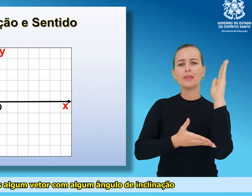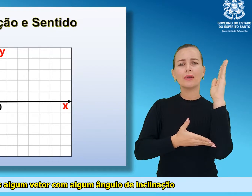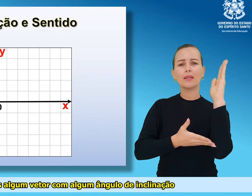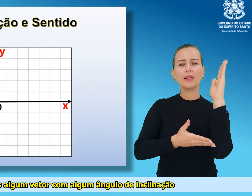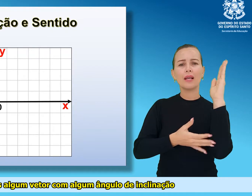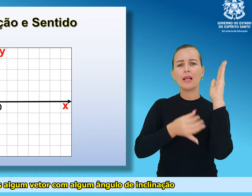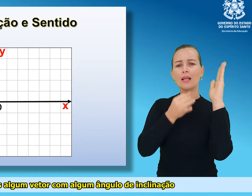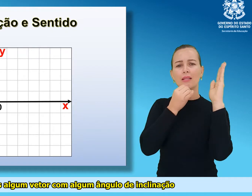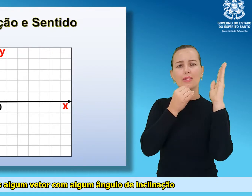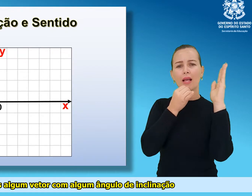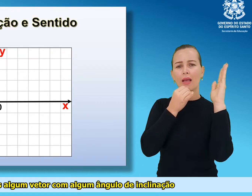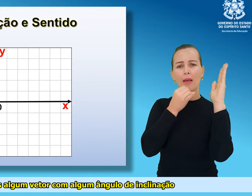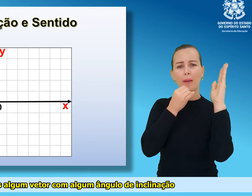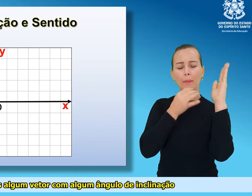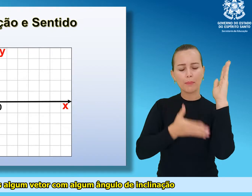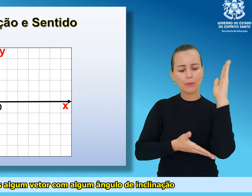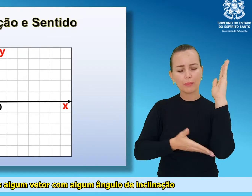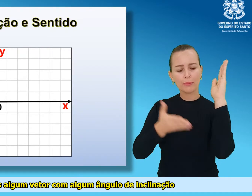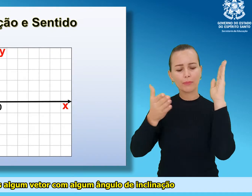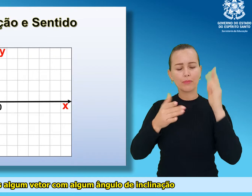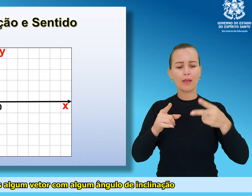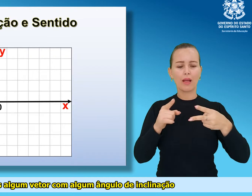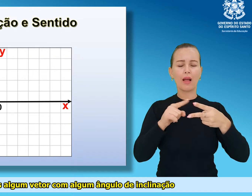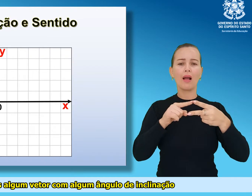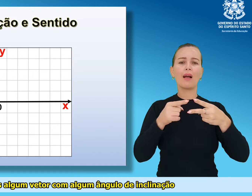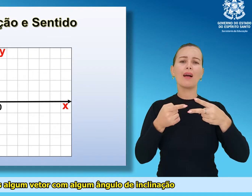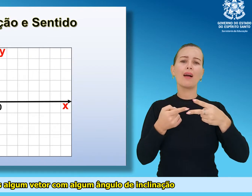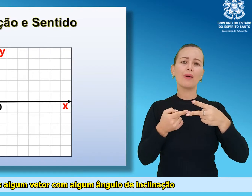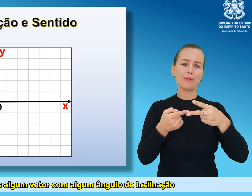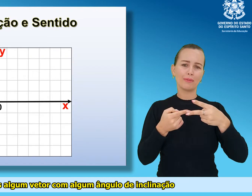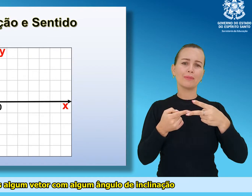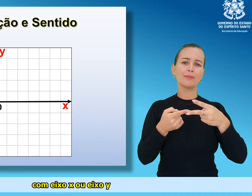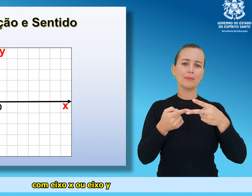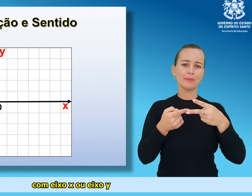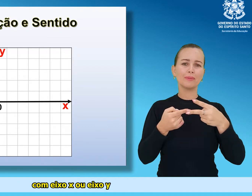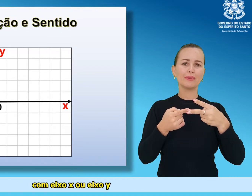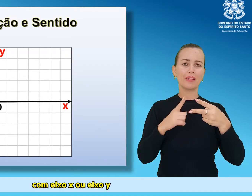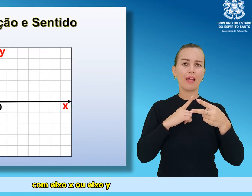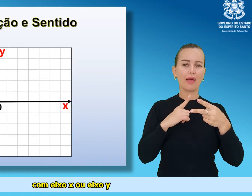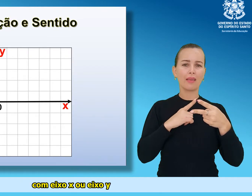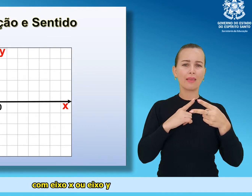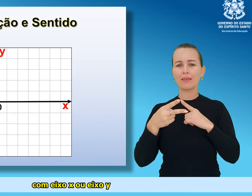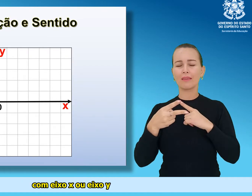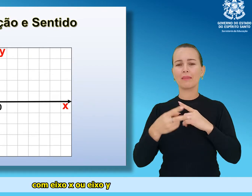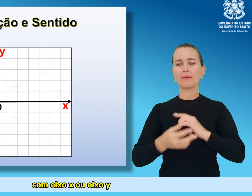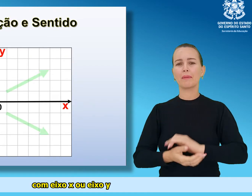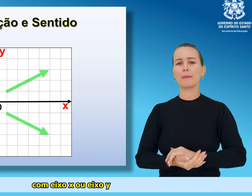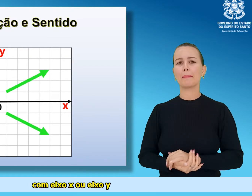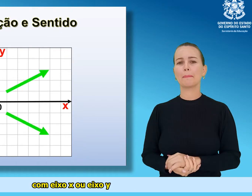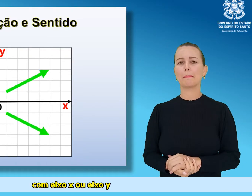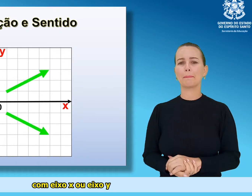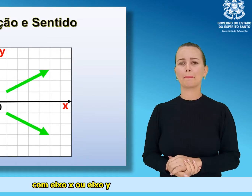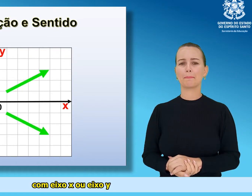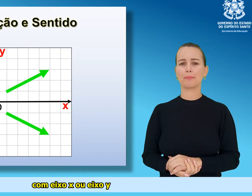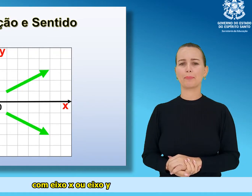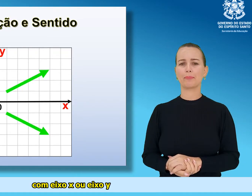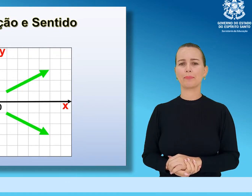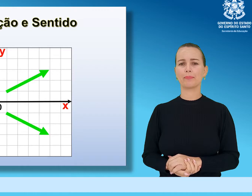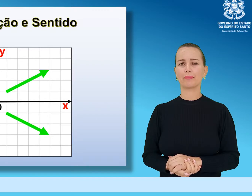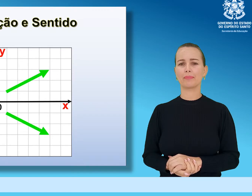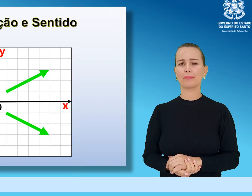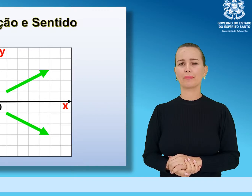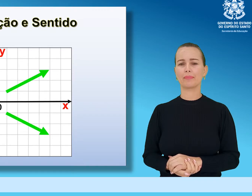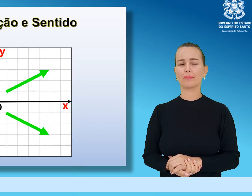quando tivermos algum vetor com algum ângulo de inclinação, com o eixo x ou eixo y.